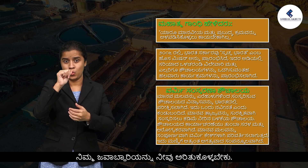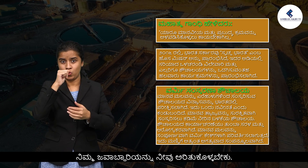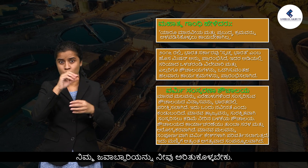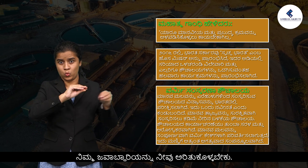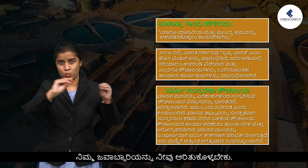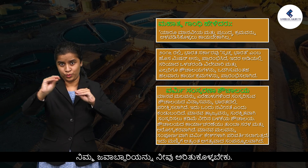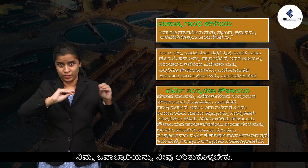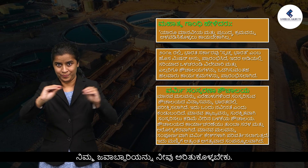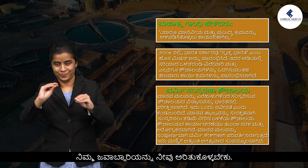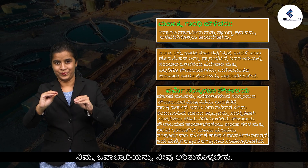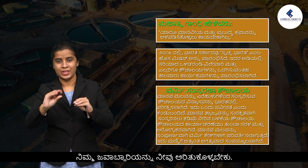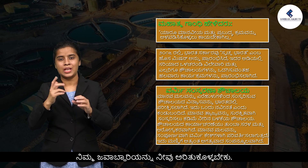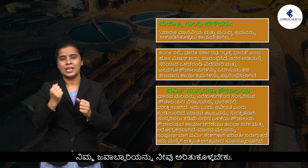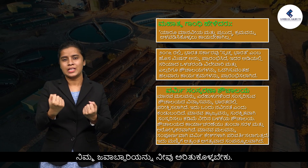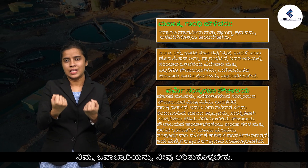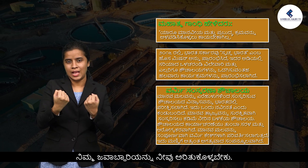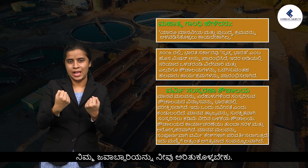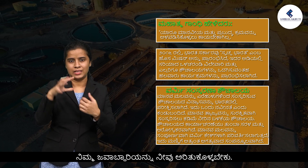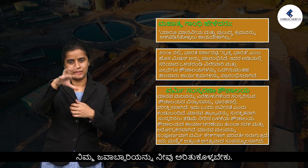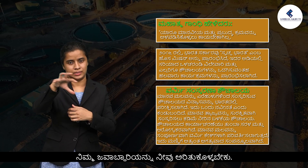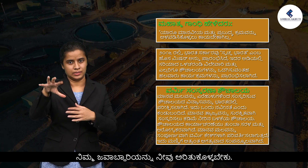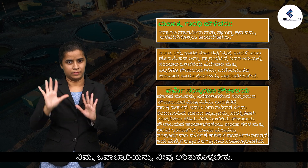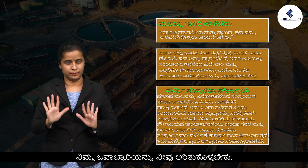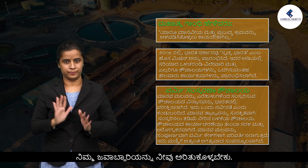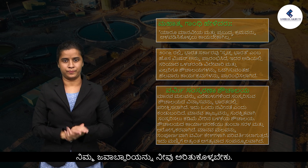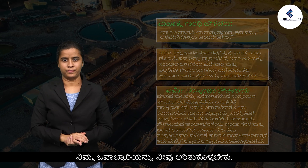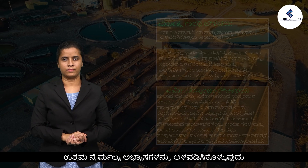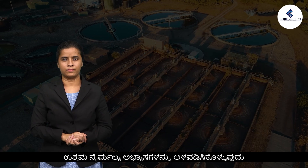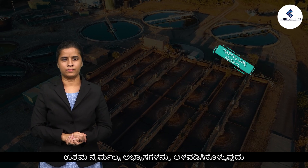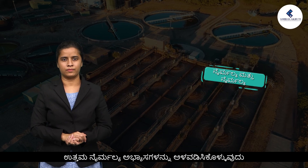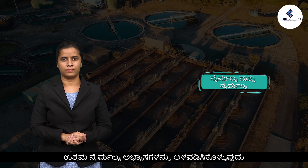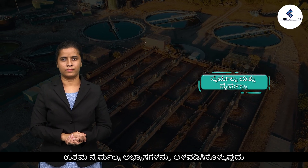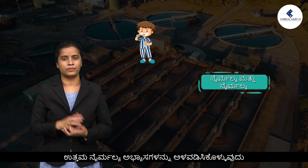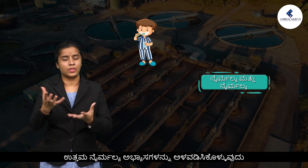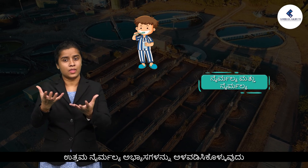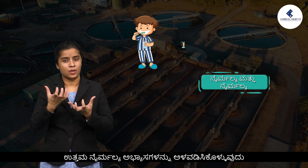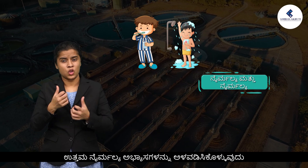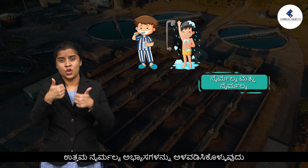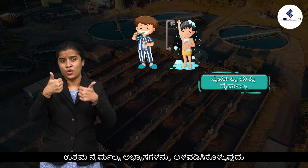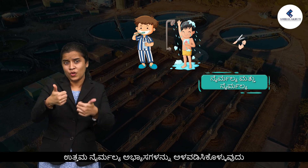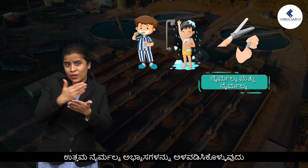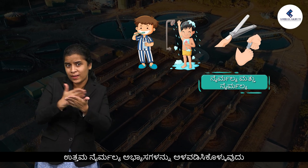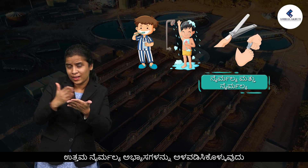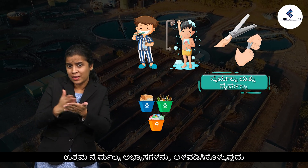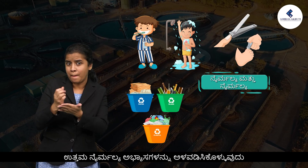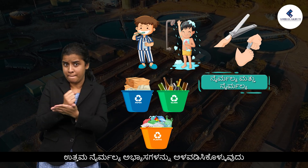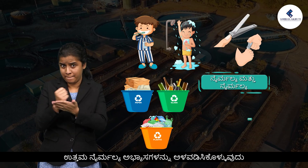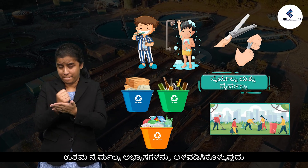ನಿಮ್ಮ ಜವಾಬ್ದಾರಿಯನ್ನು ನೀವು ಅರಿತುಕೊಳ್ಳಬೇಕು. ಉತ್ತಮ ನೈರ್ಮಲ್ಯ